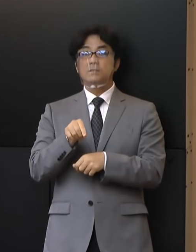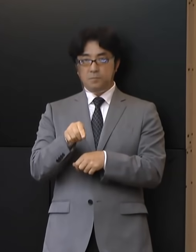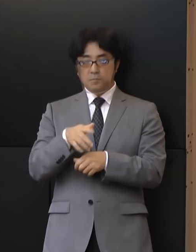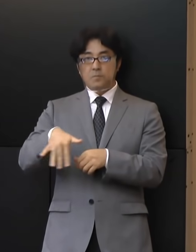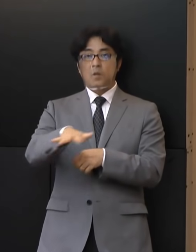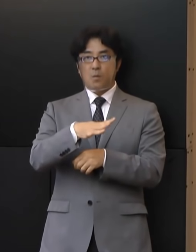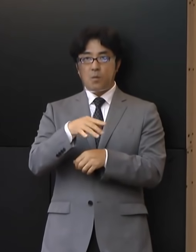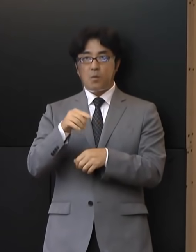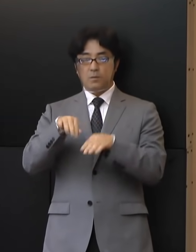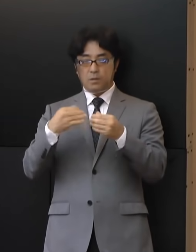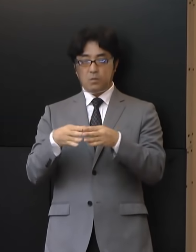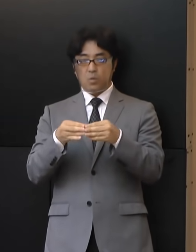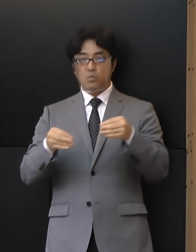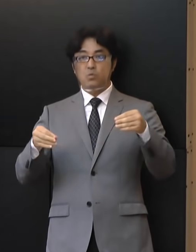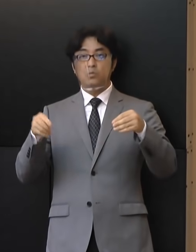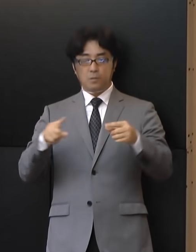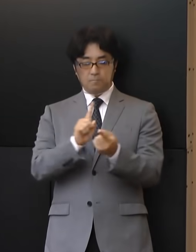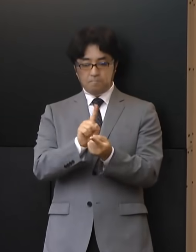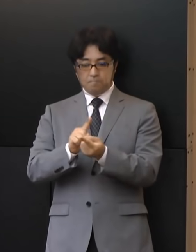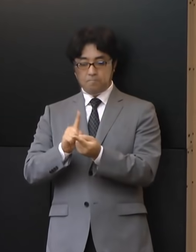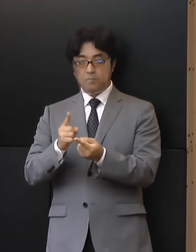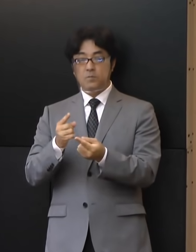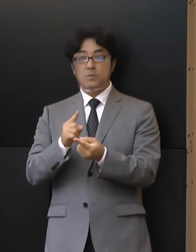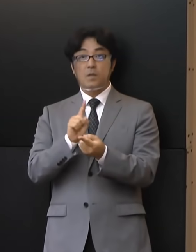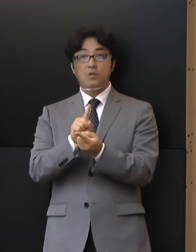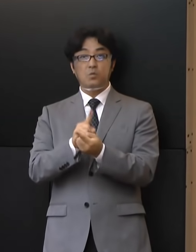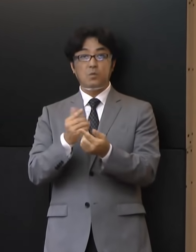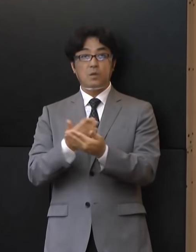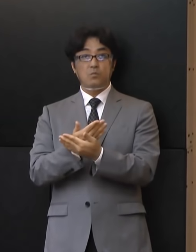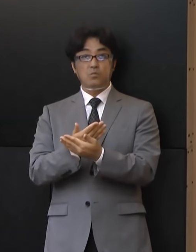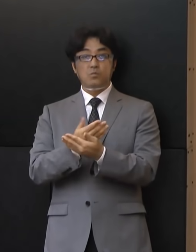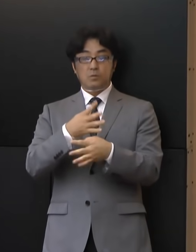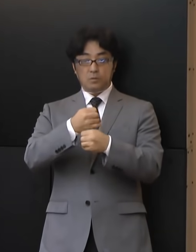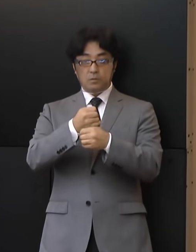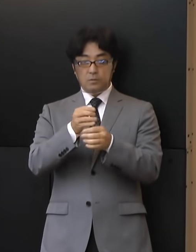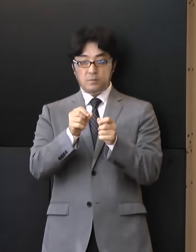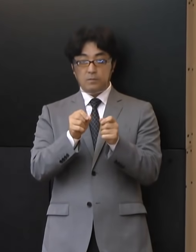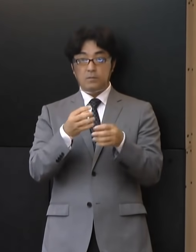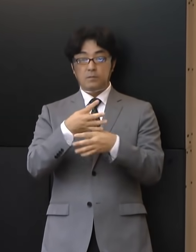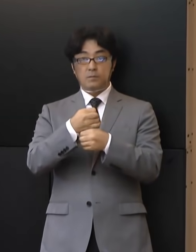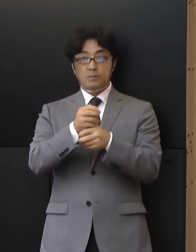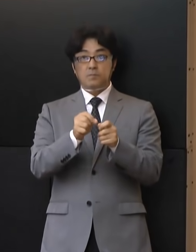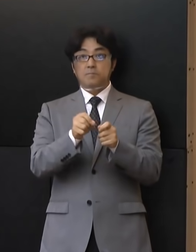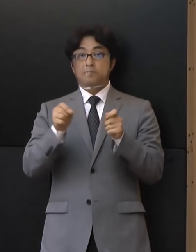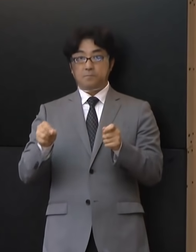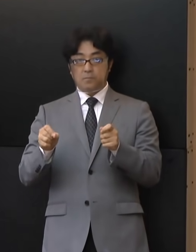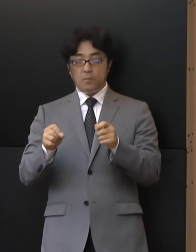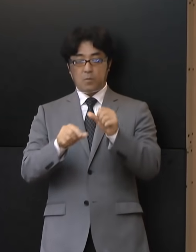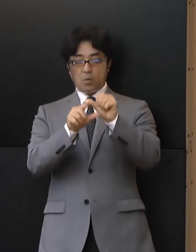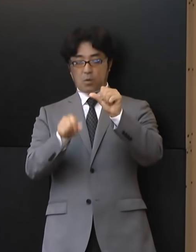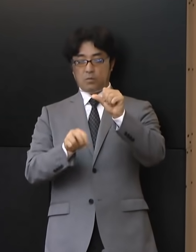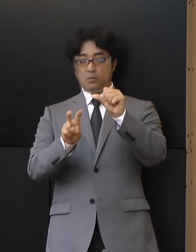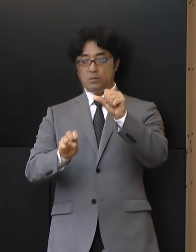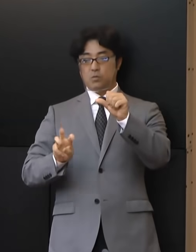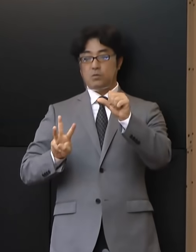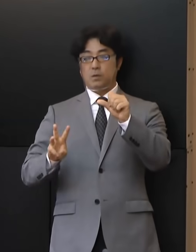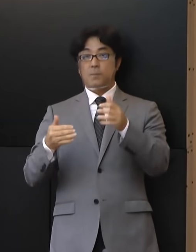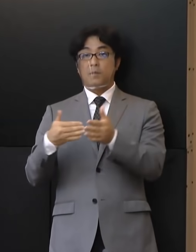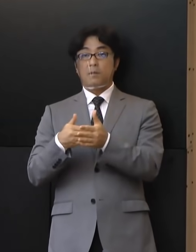を緊急事態措置の対象とし、実施すべき期間を令和2年5月31日まで延長いたしました